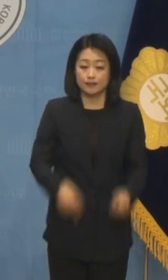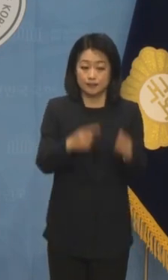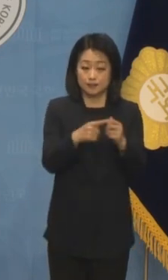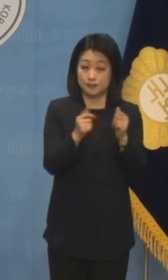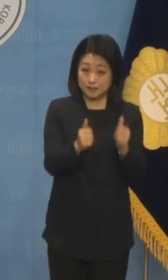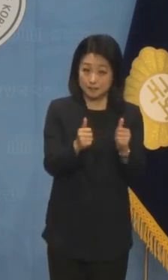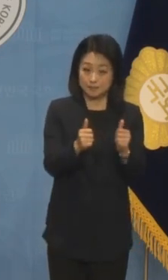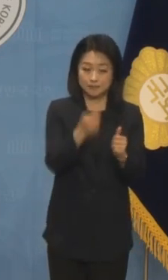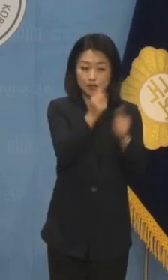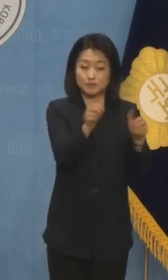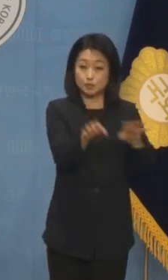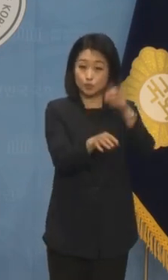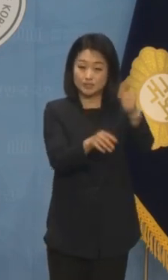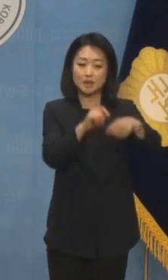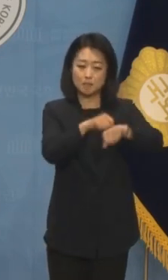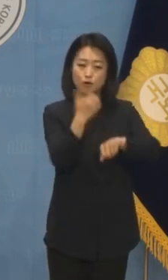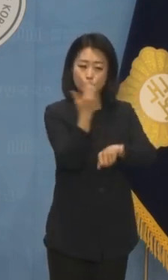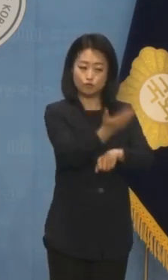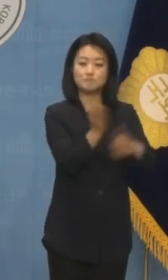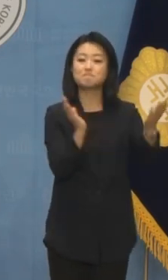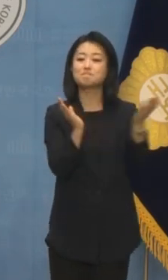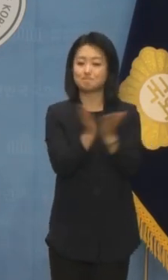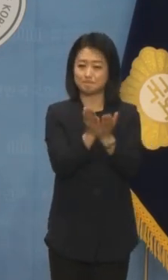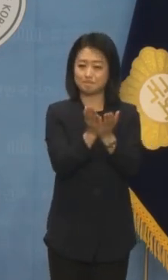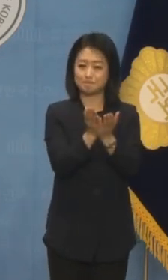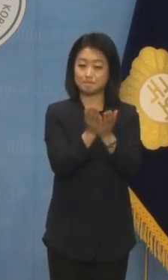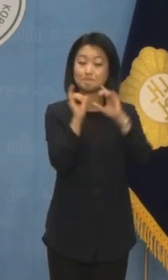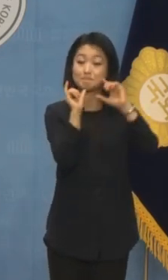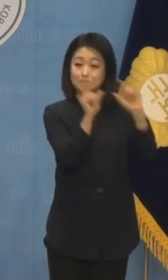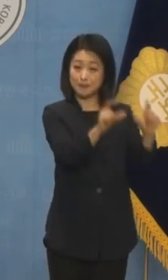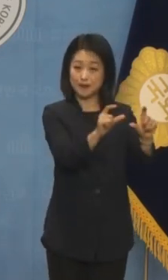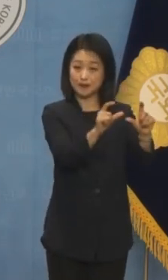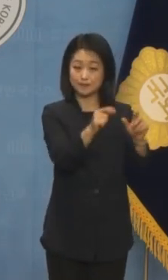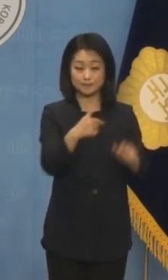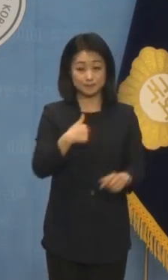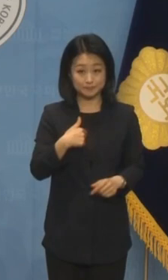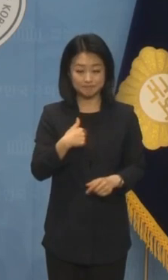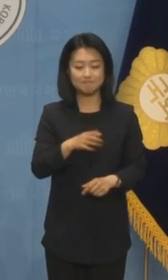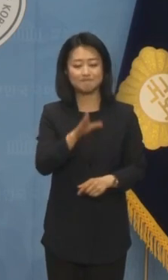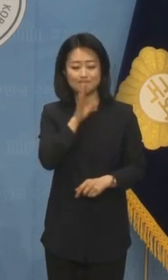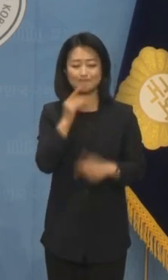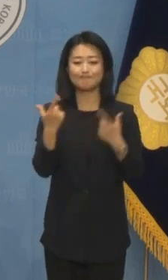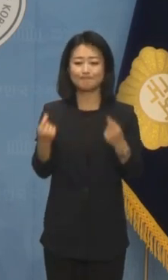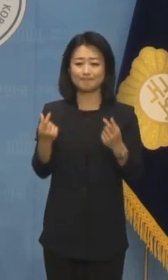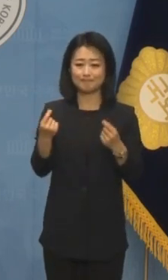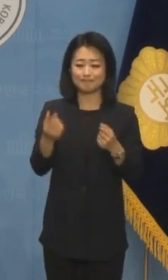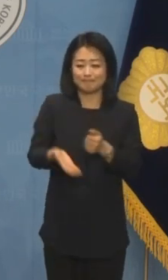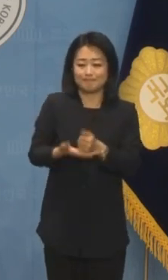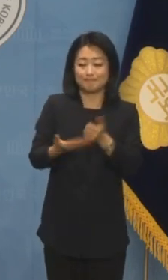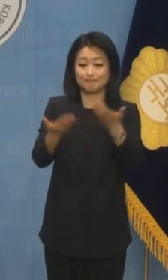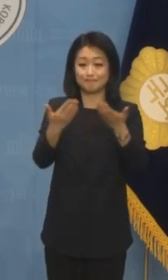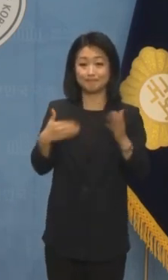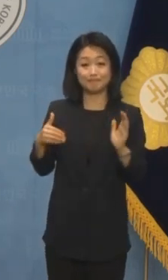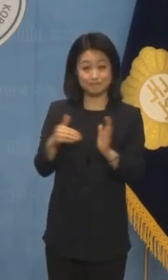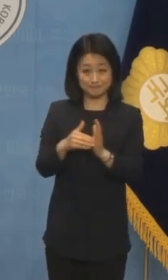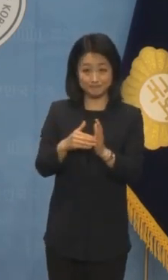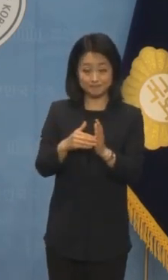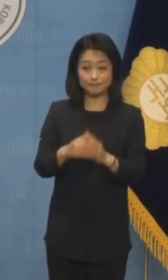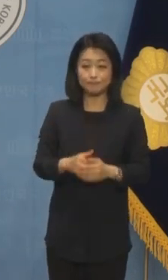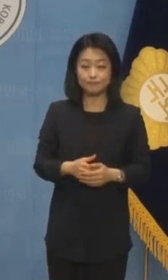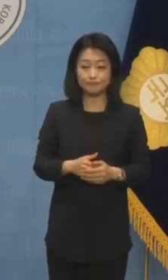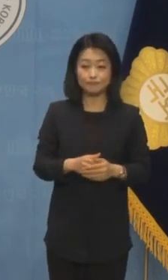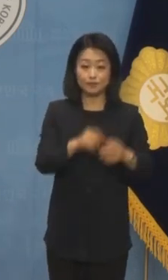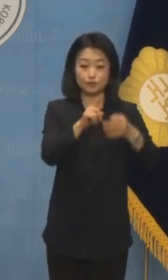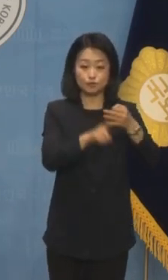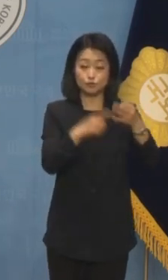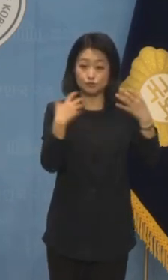1심에서 검찰총장 징계가 적법하다는 판결이 있었고 이에 추미애가 옳았다고들 합니다. 윤석열 정부